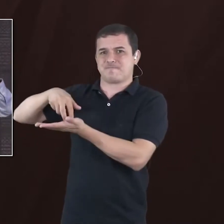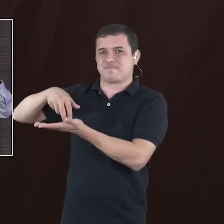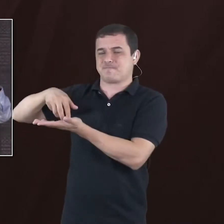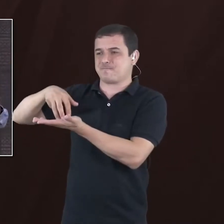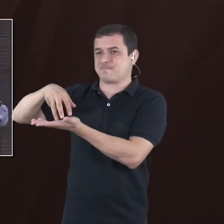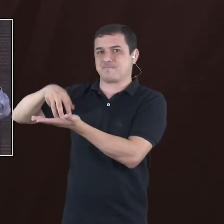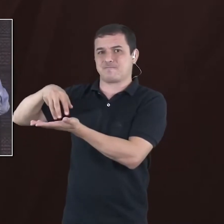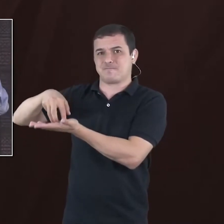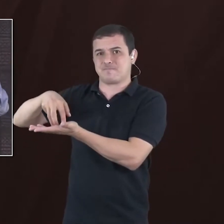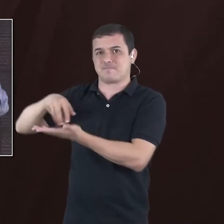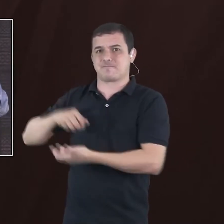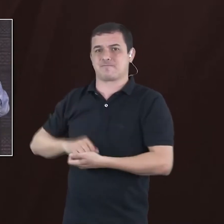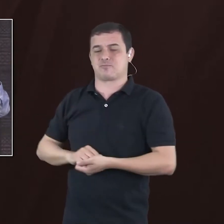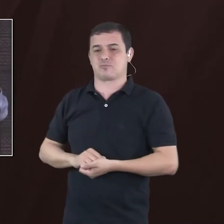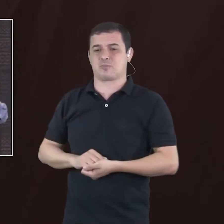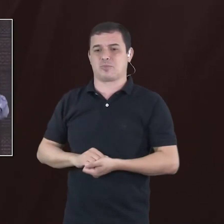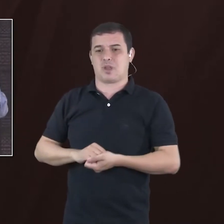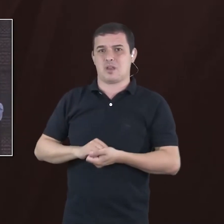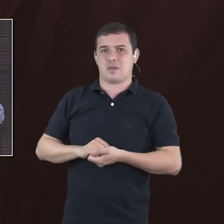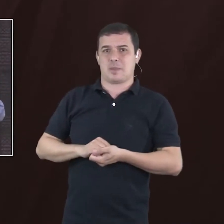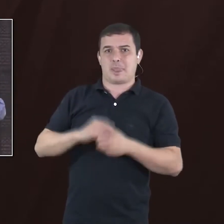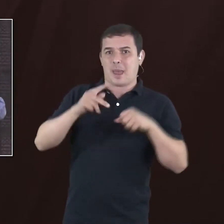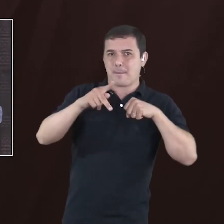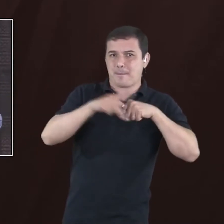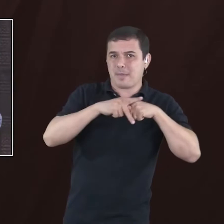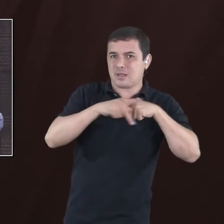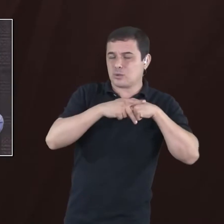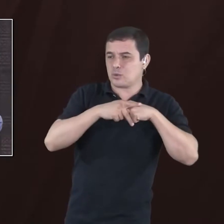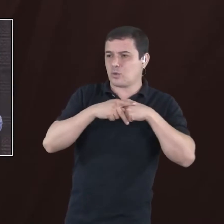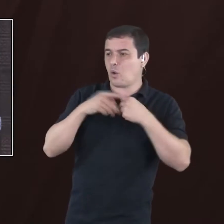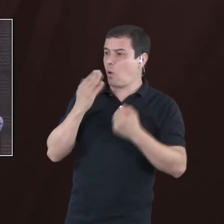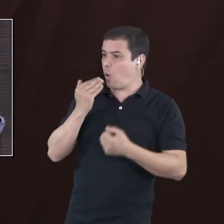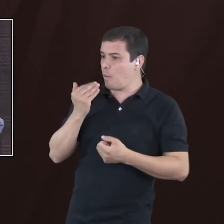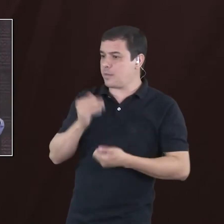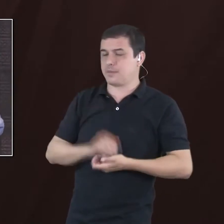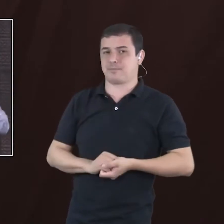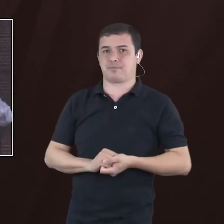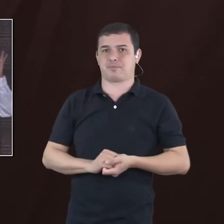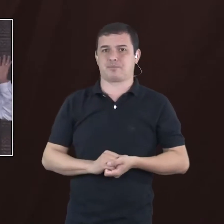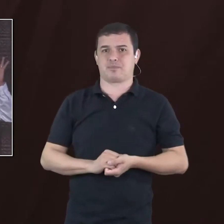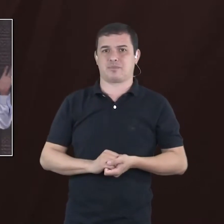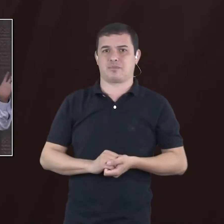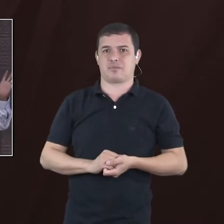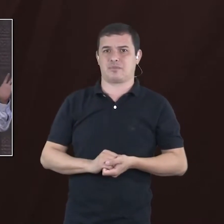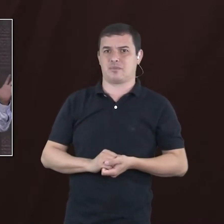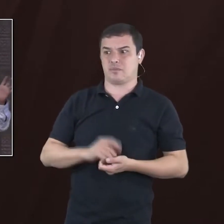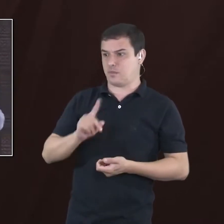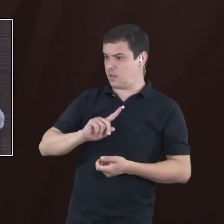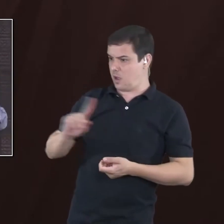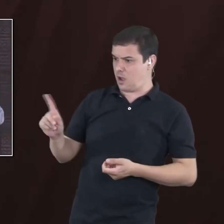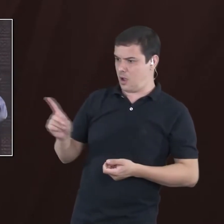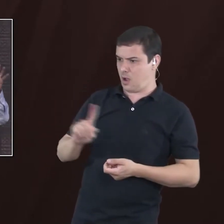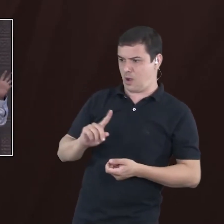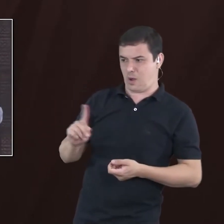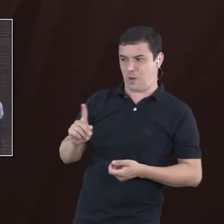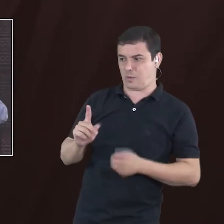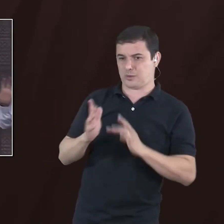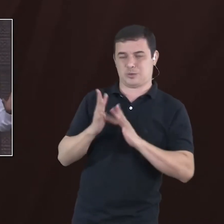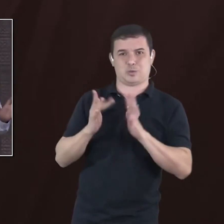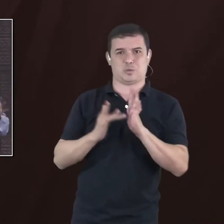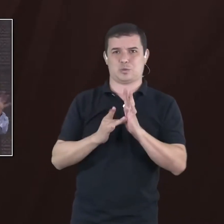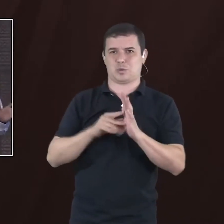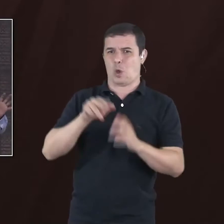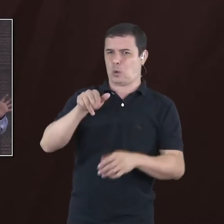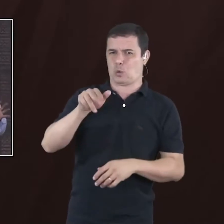disse: Pedro, pega, mata e come. Ele disse: Senhor Jesus, de jeito nenhum, nunca entrou na minha boca